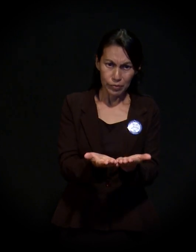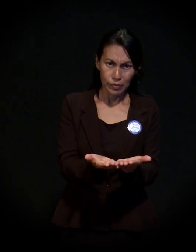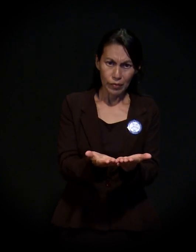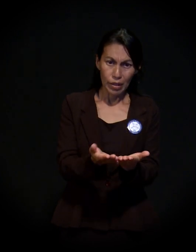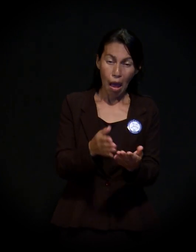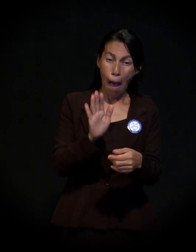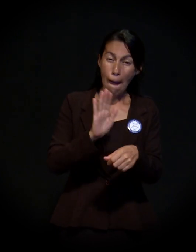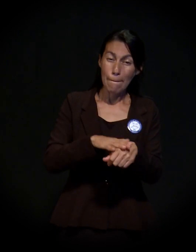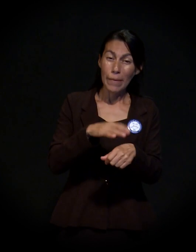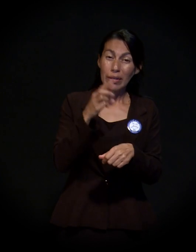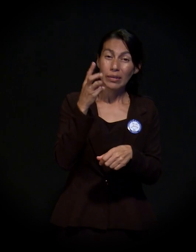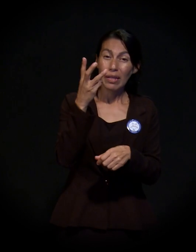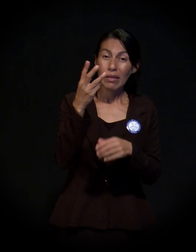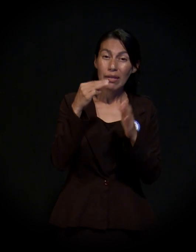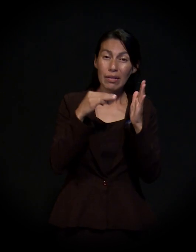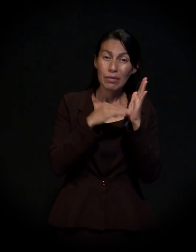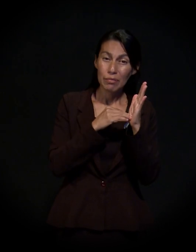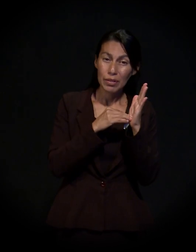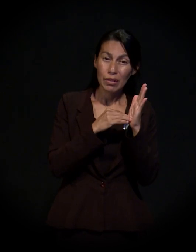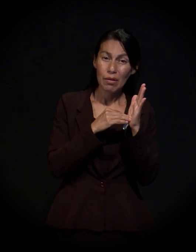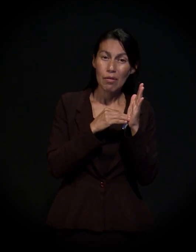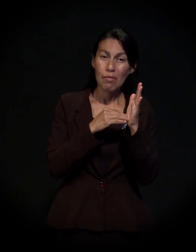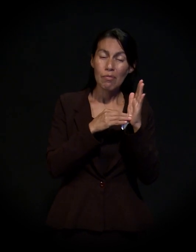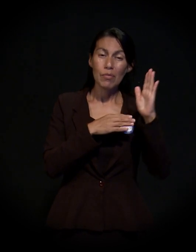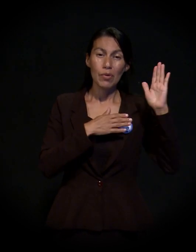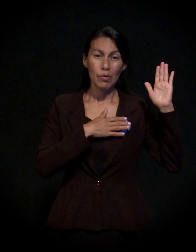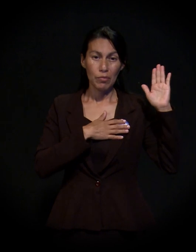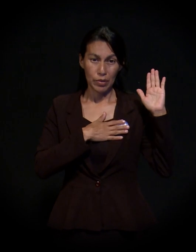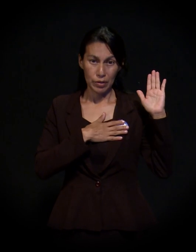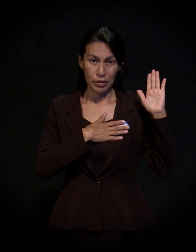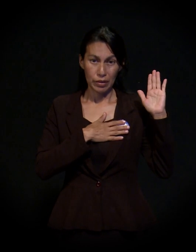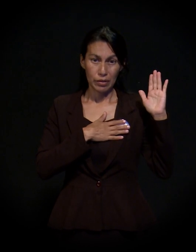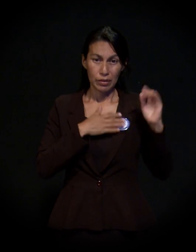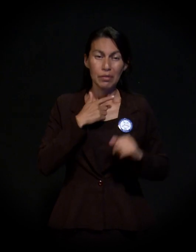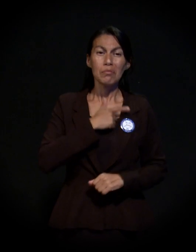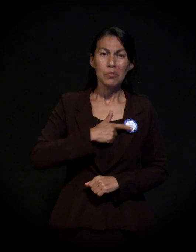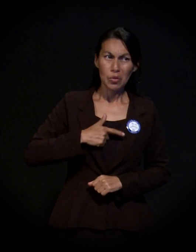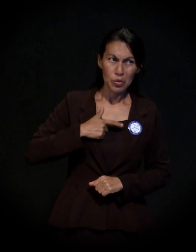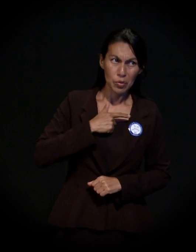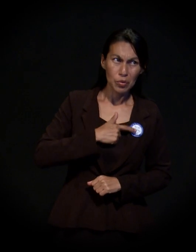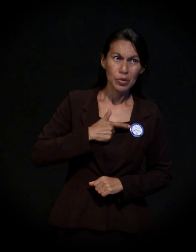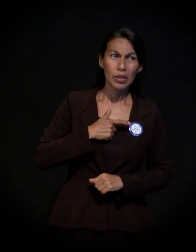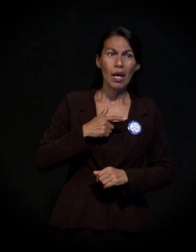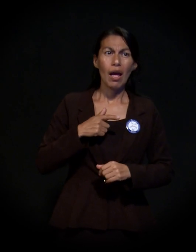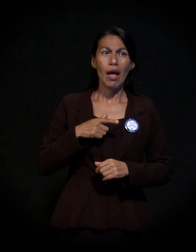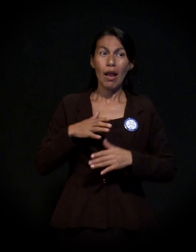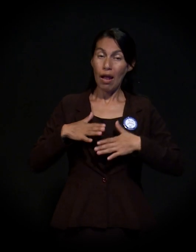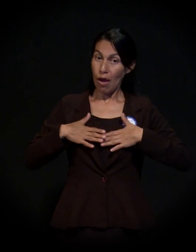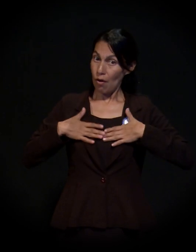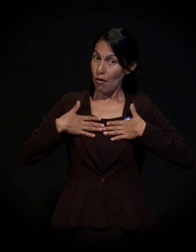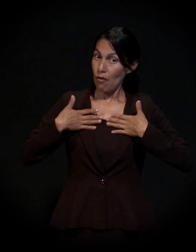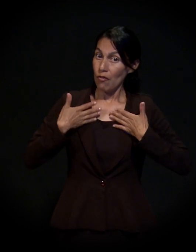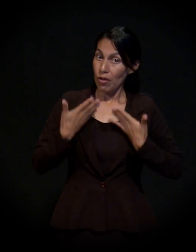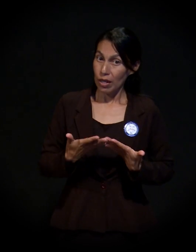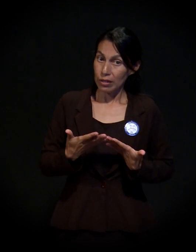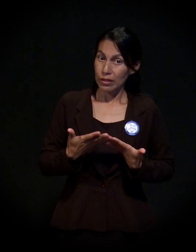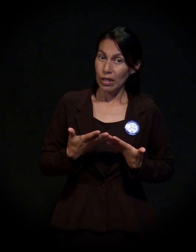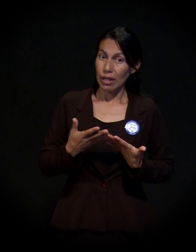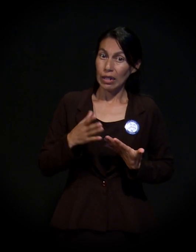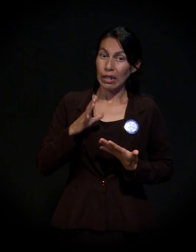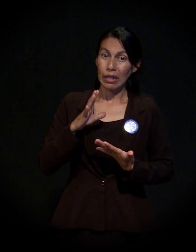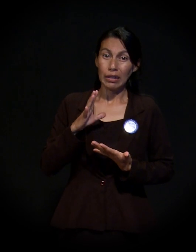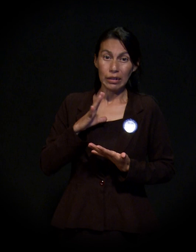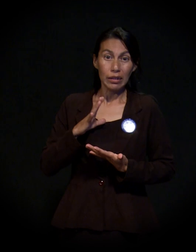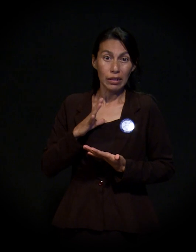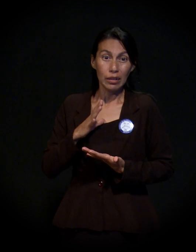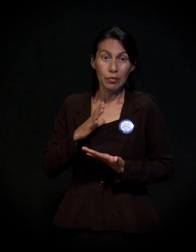3,000 promesas. Amén. Pero me gusta esta que dice que es la confianza que tenemos delante de Él, que